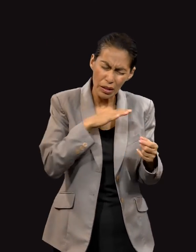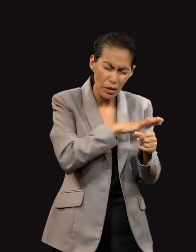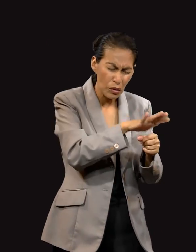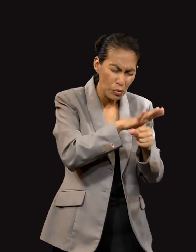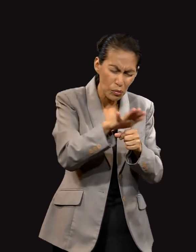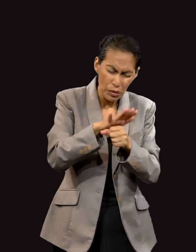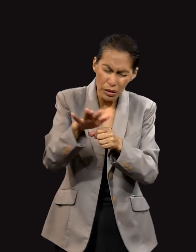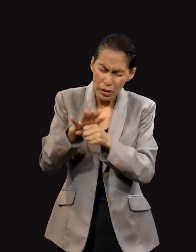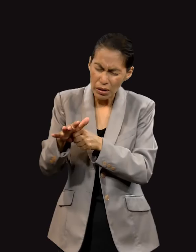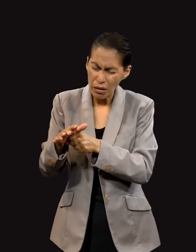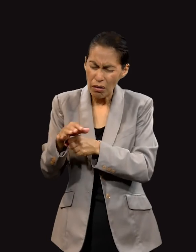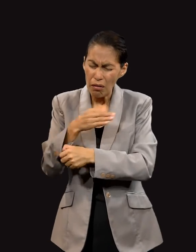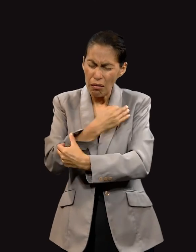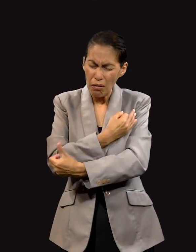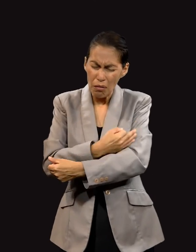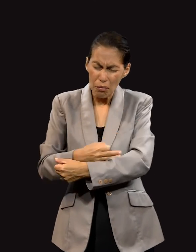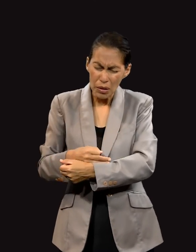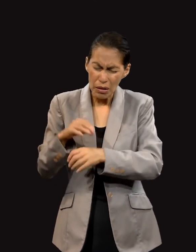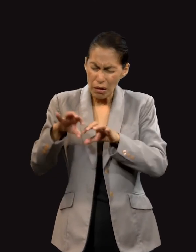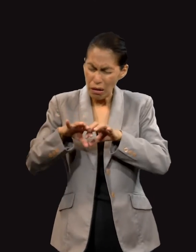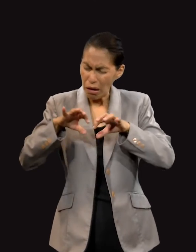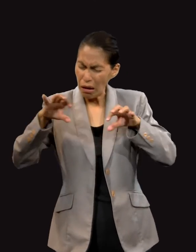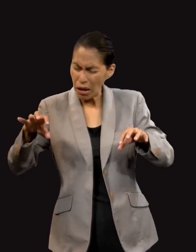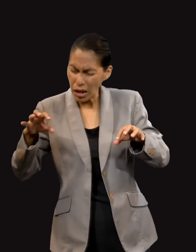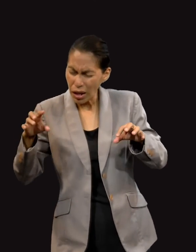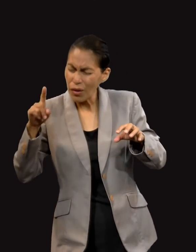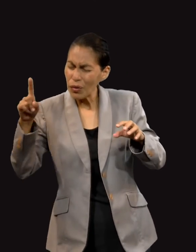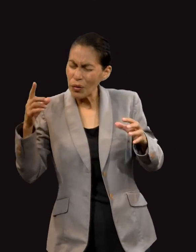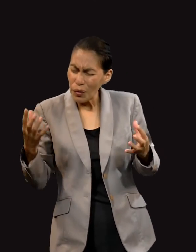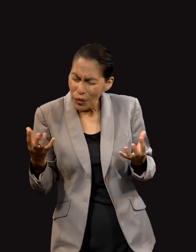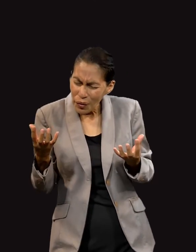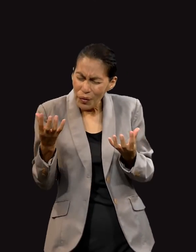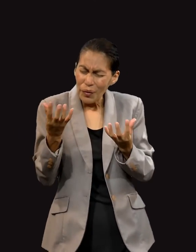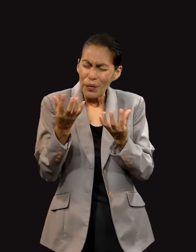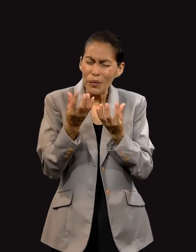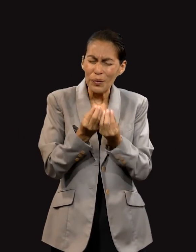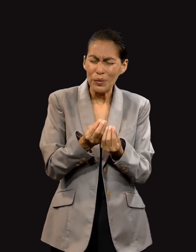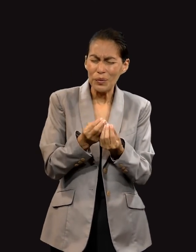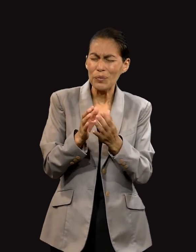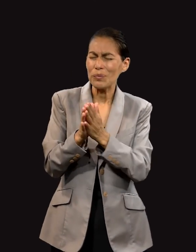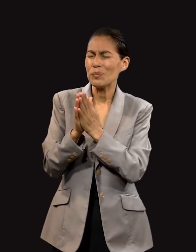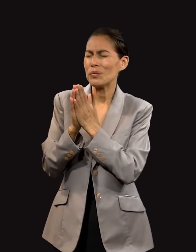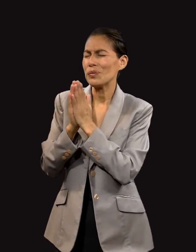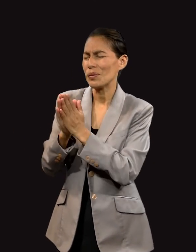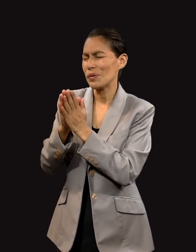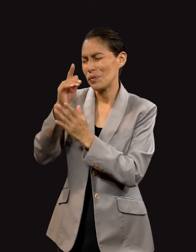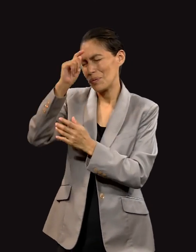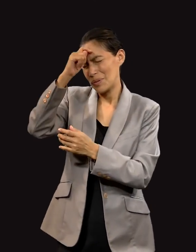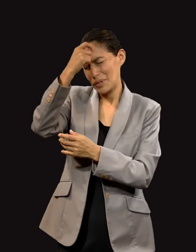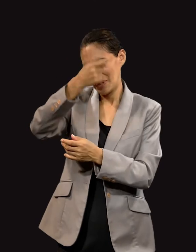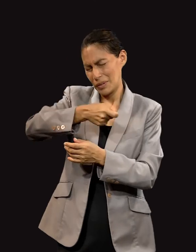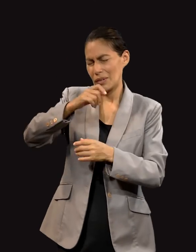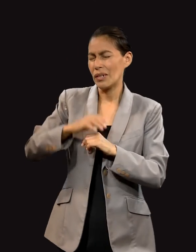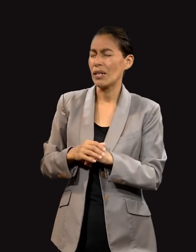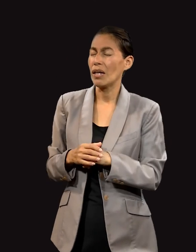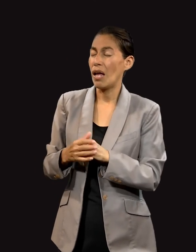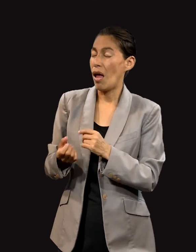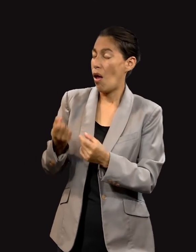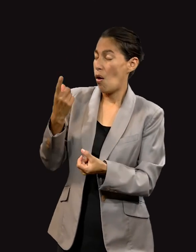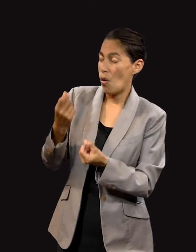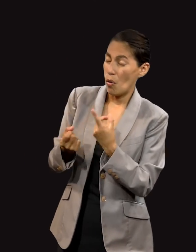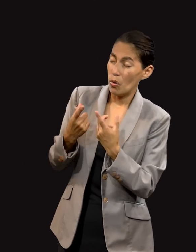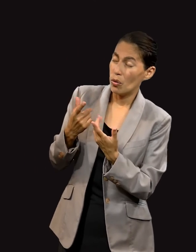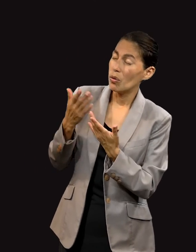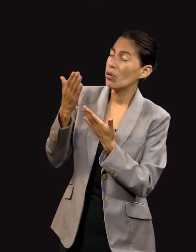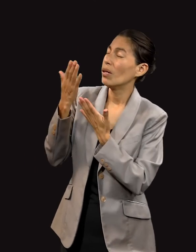esas necesidades. Amén. Tú puedes unir esas familias. Bendícelos, Padre. Bendice a cada uno